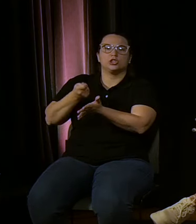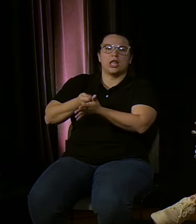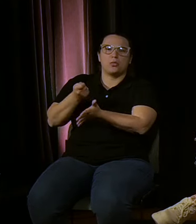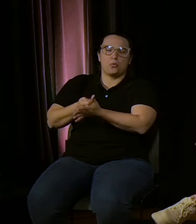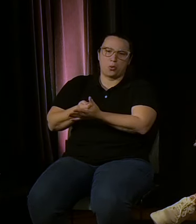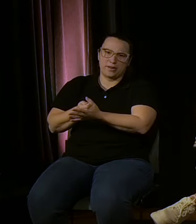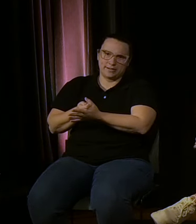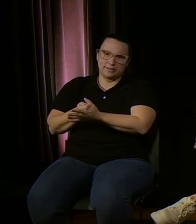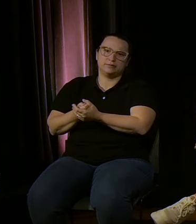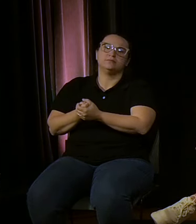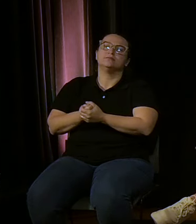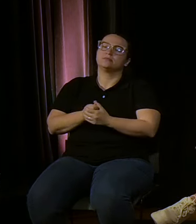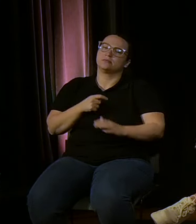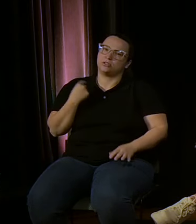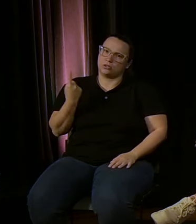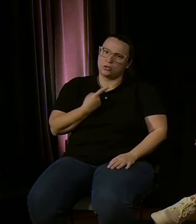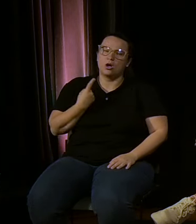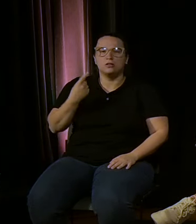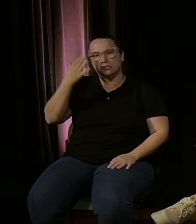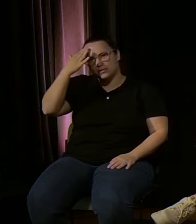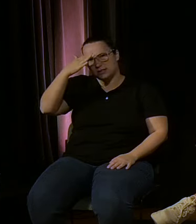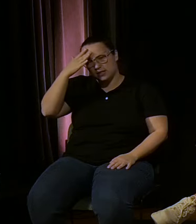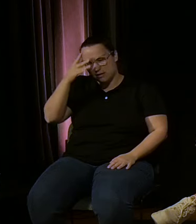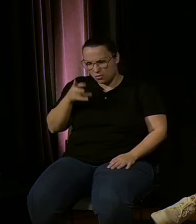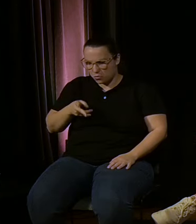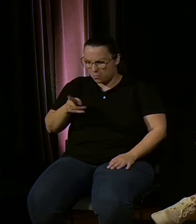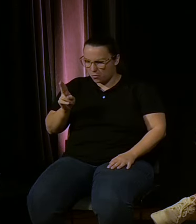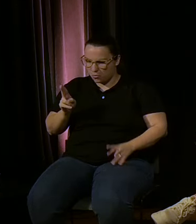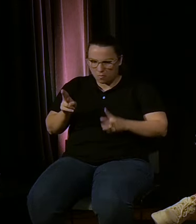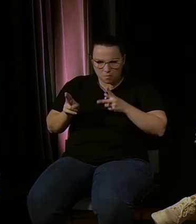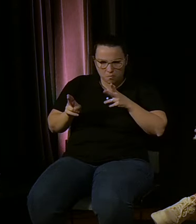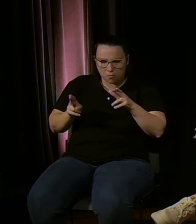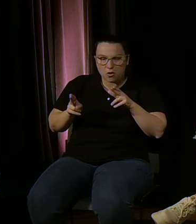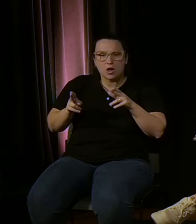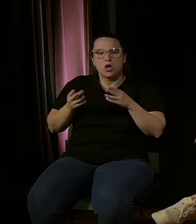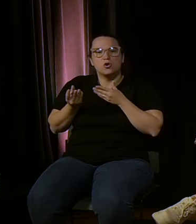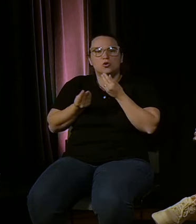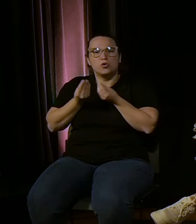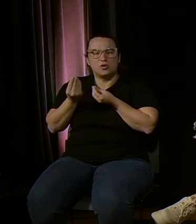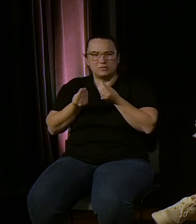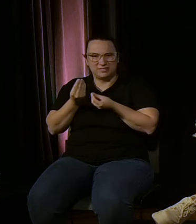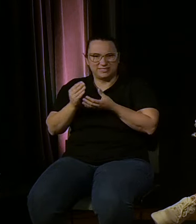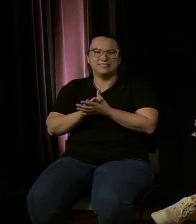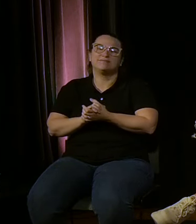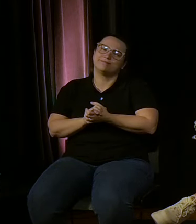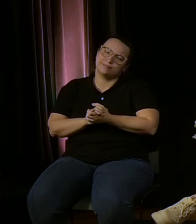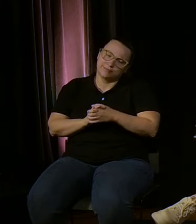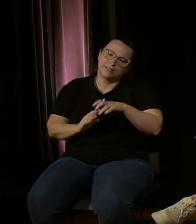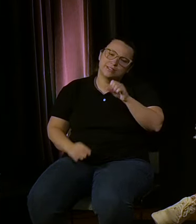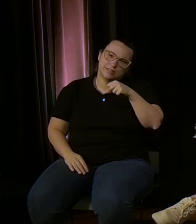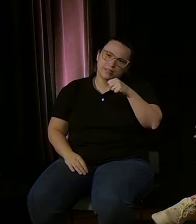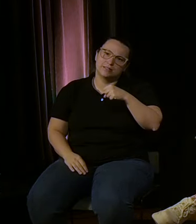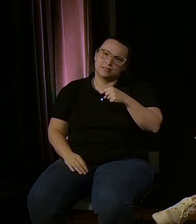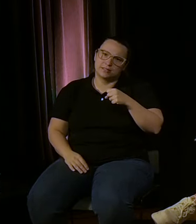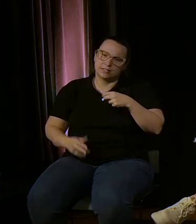né? Então a gente vai entender mais ou menos onde eram os cortes. Sim. Nesse sentido. Mas provavelmente é, né? Tem uma tesourada ali de